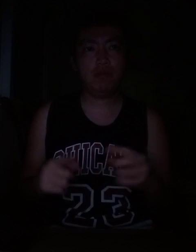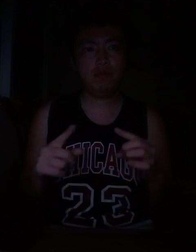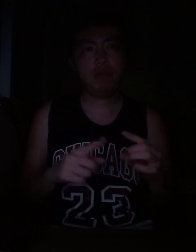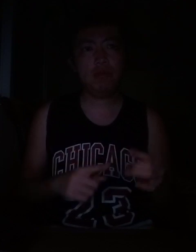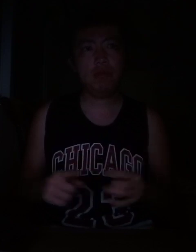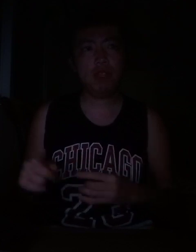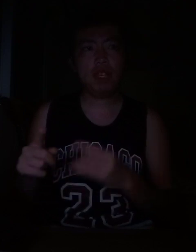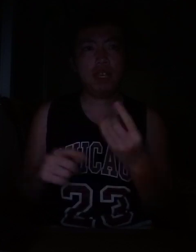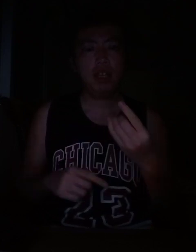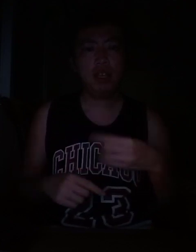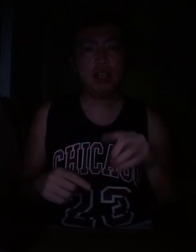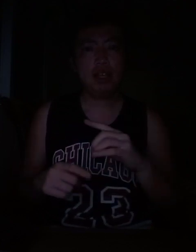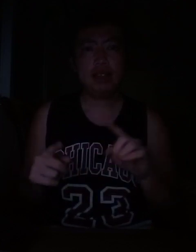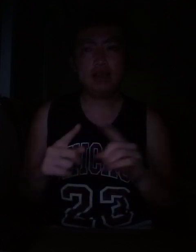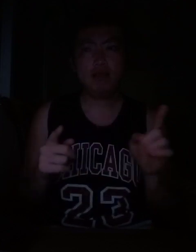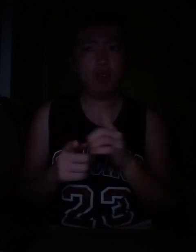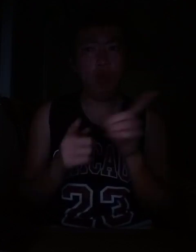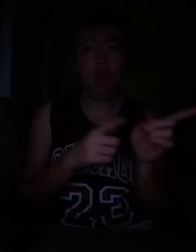태풍 카눈이 진로를 서쪽으로 더 틀었다면서요?